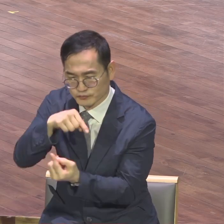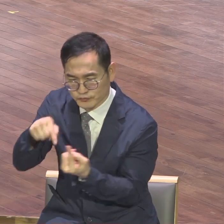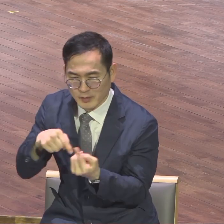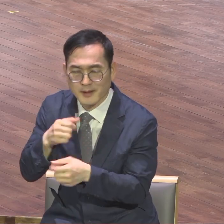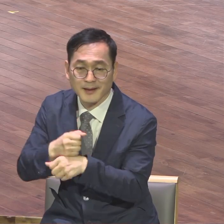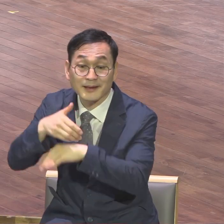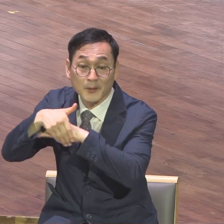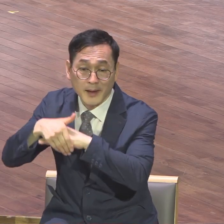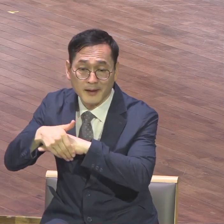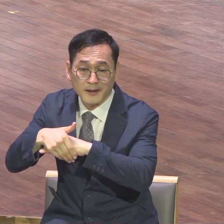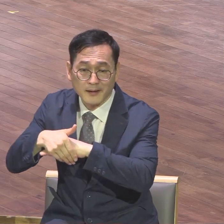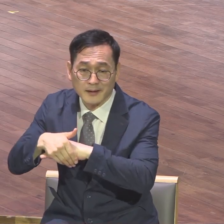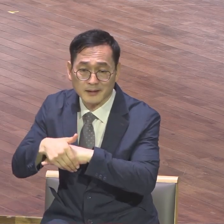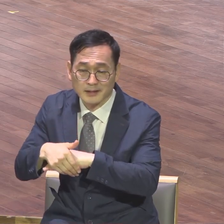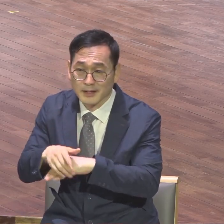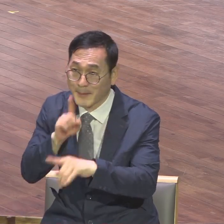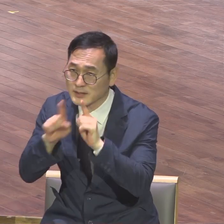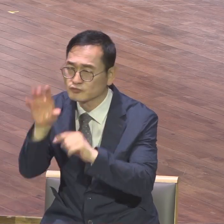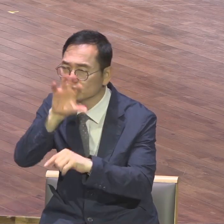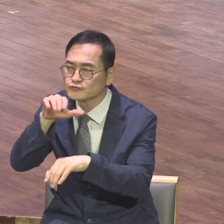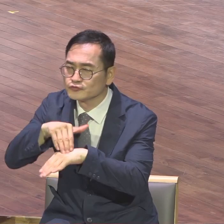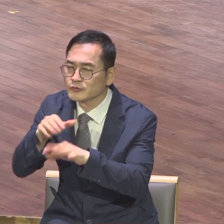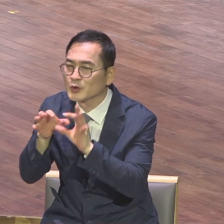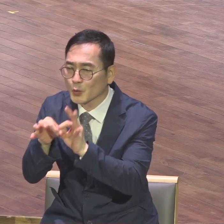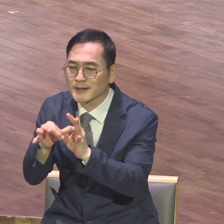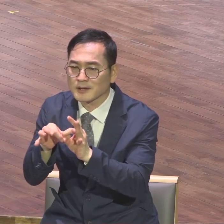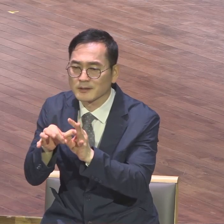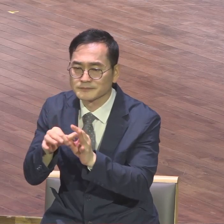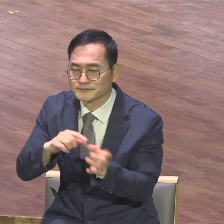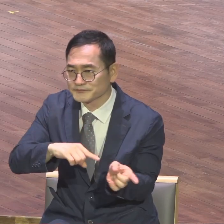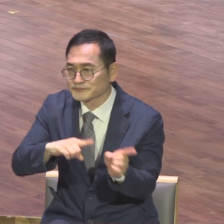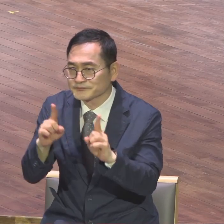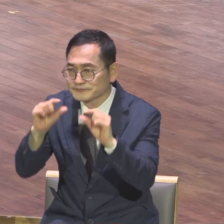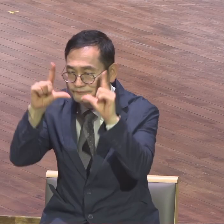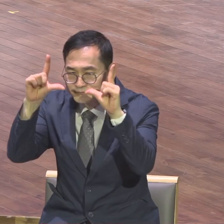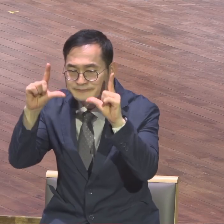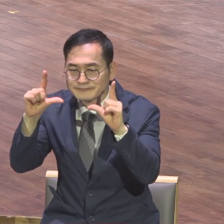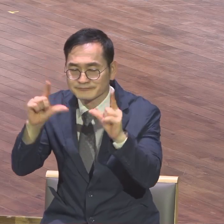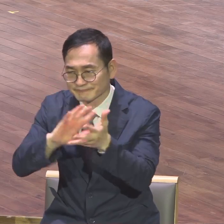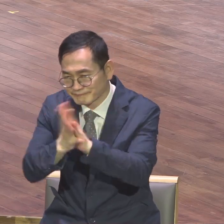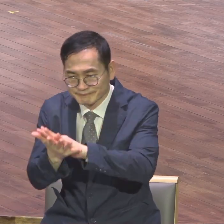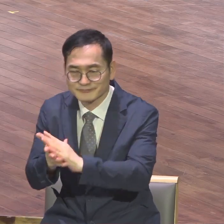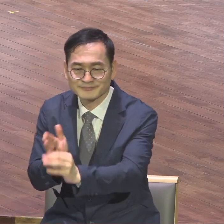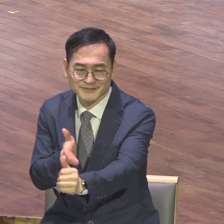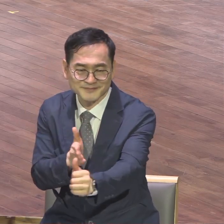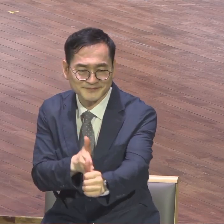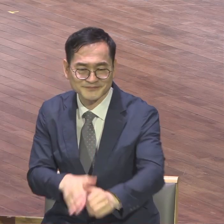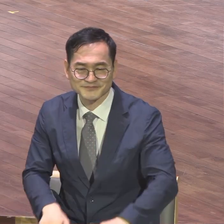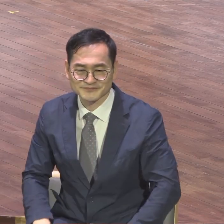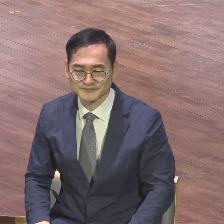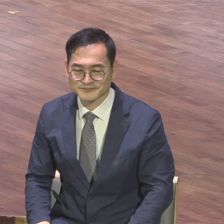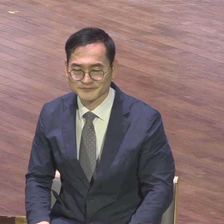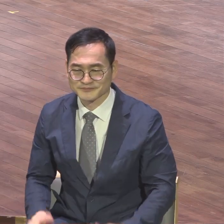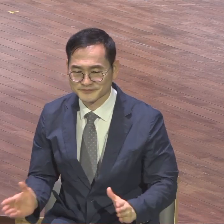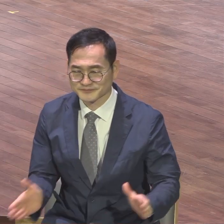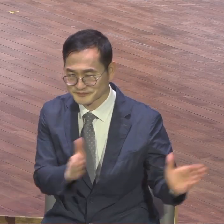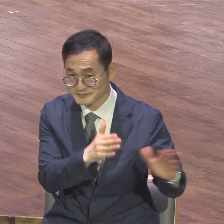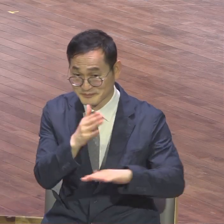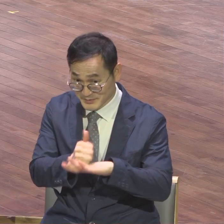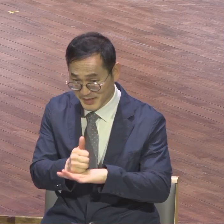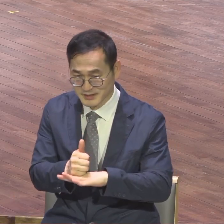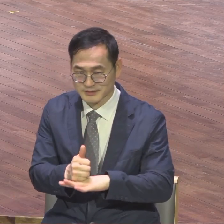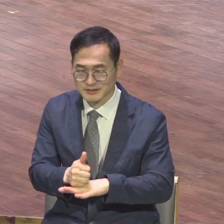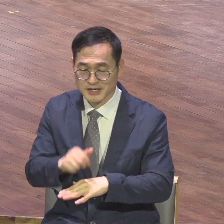서시기를 주님으로 축복합니다. 결론입니다. 사도 바울의 제2차 선교 여행은 오늘